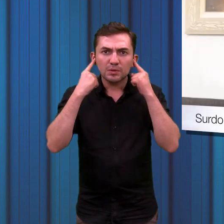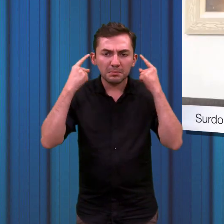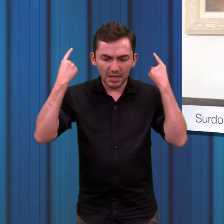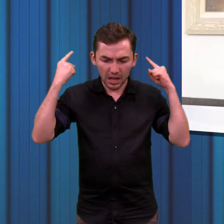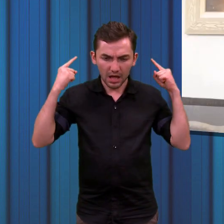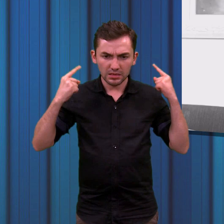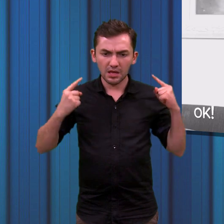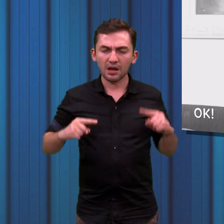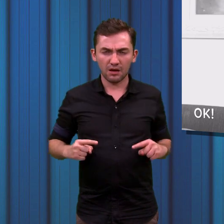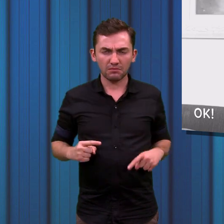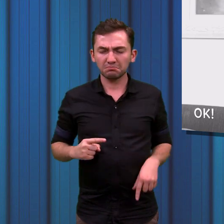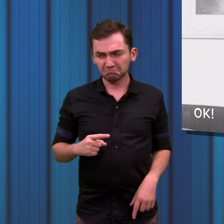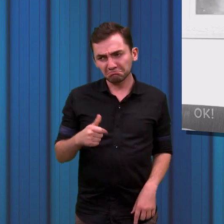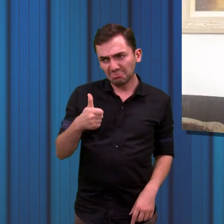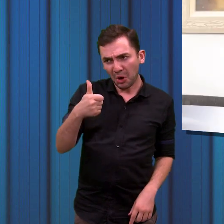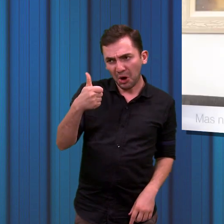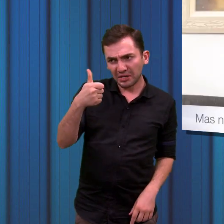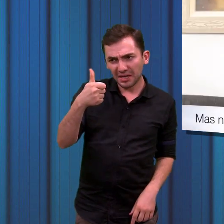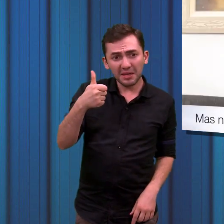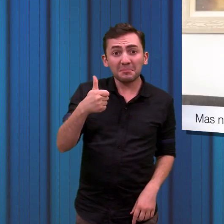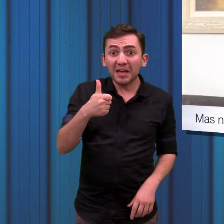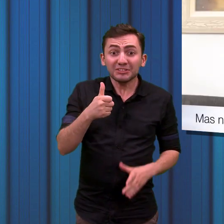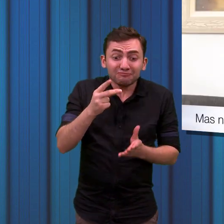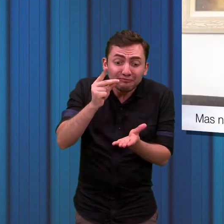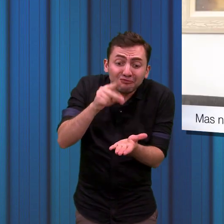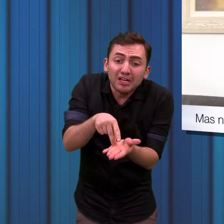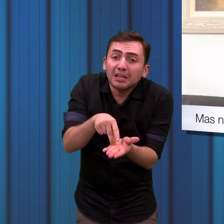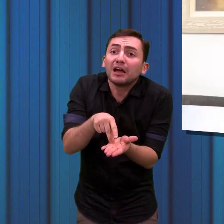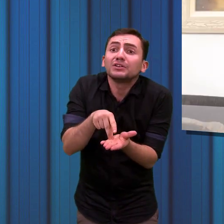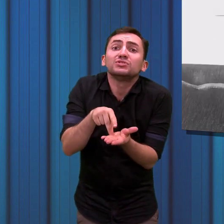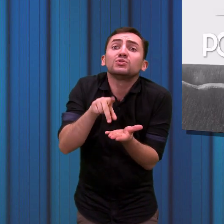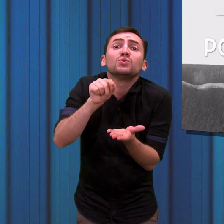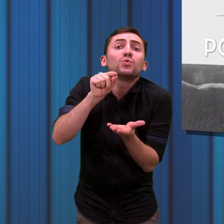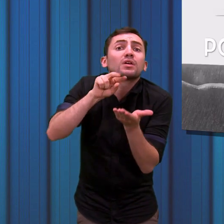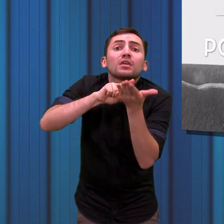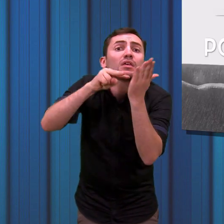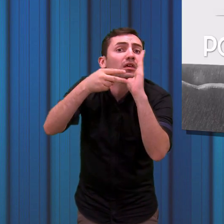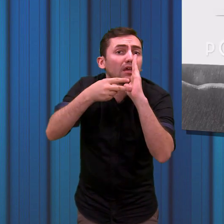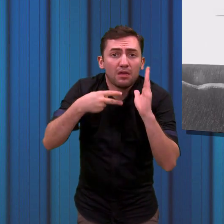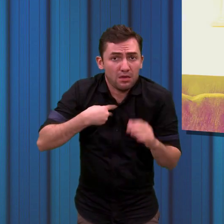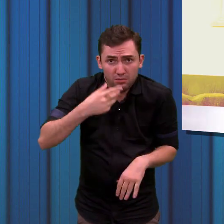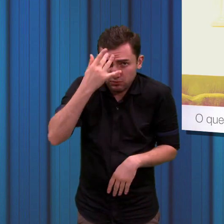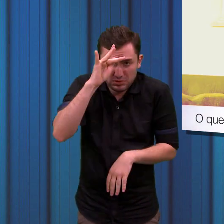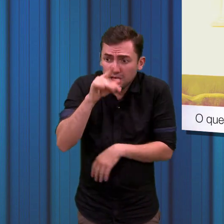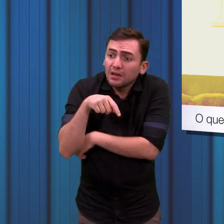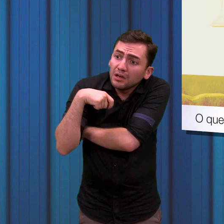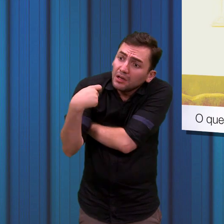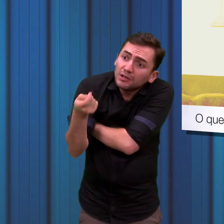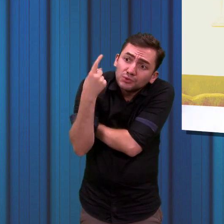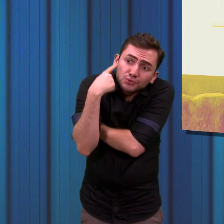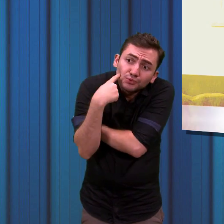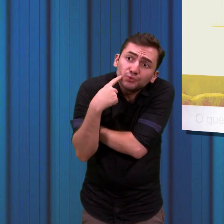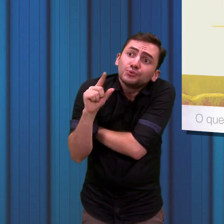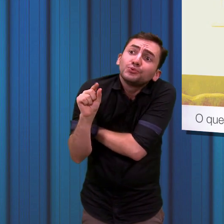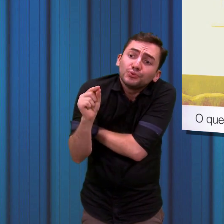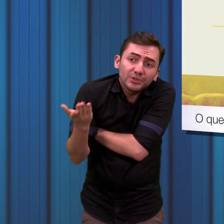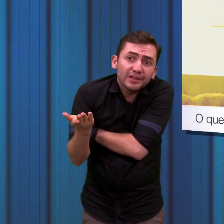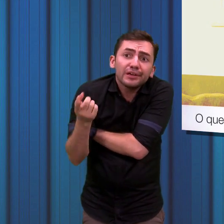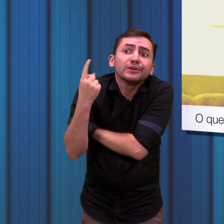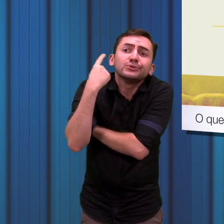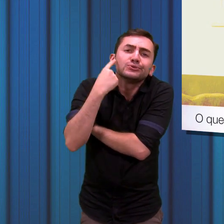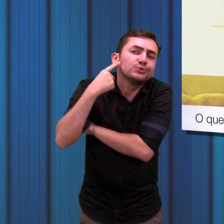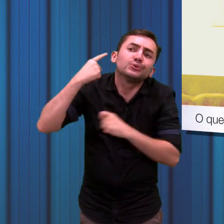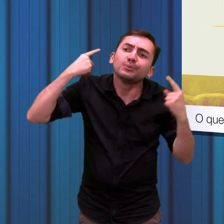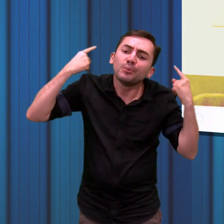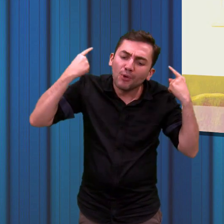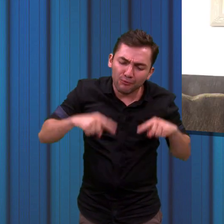bilateral profundo. Ok, mas na prática o que é isso? Porque eu não sei. O que é ser surdo? O que